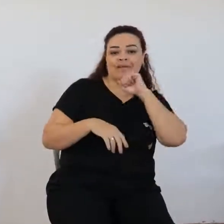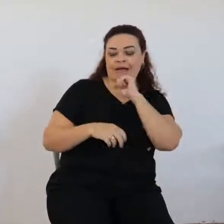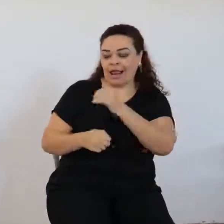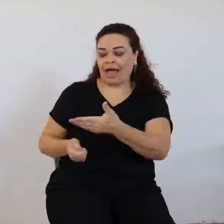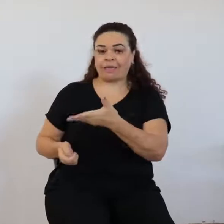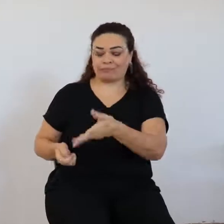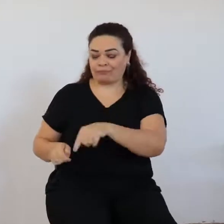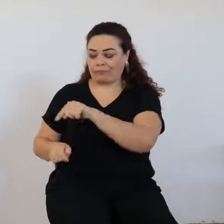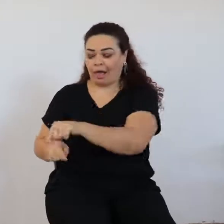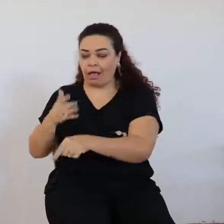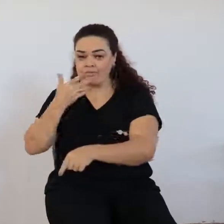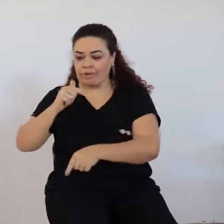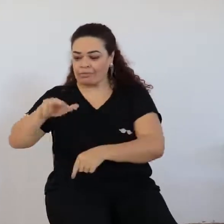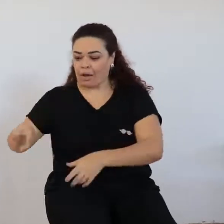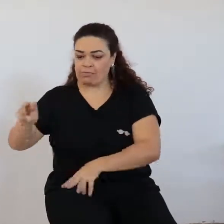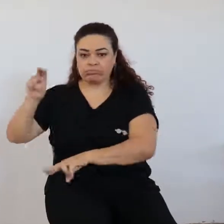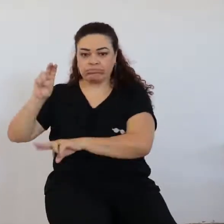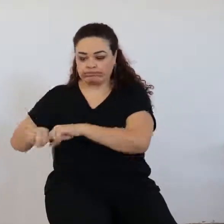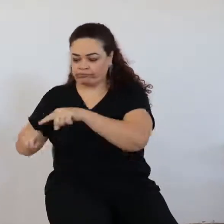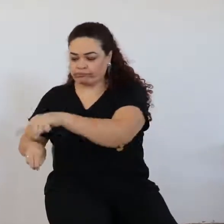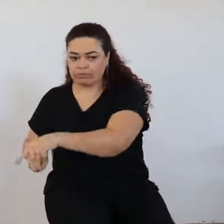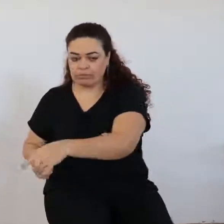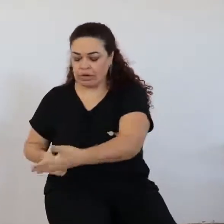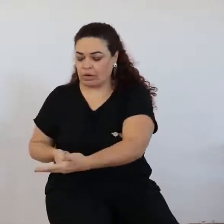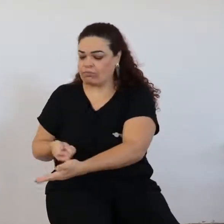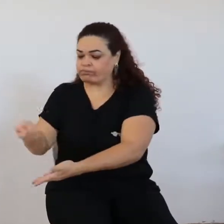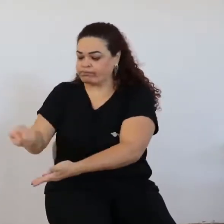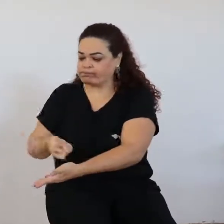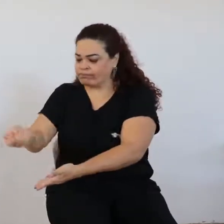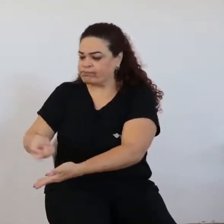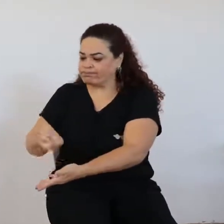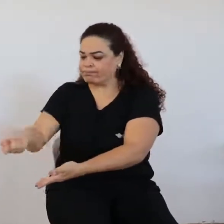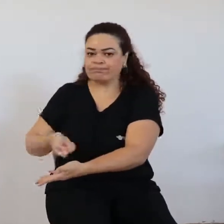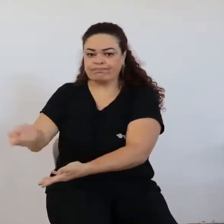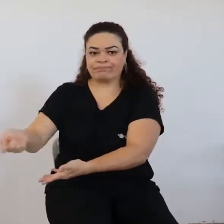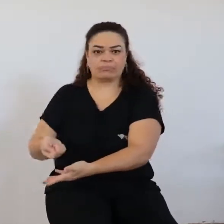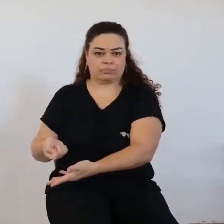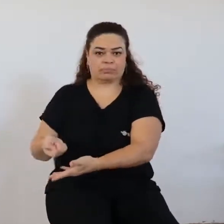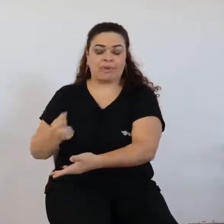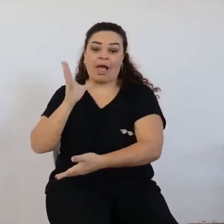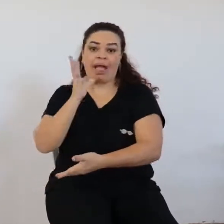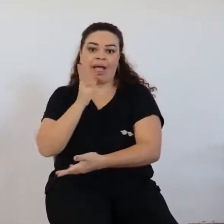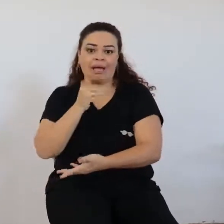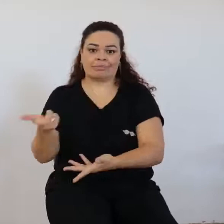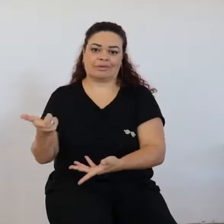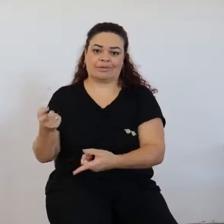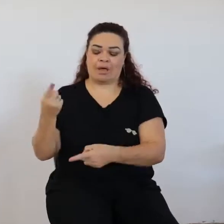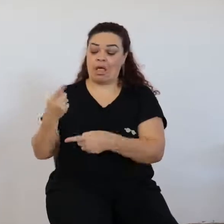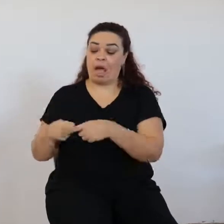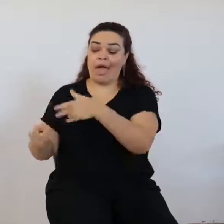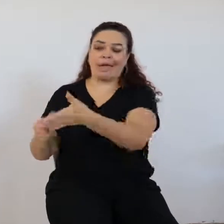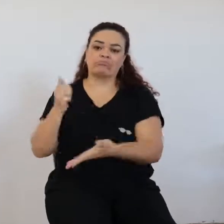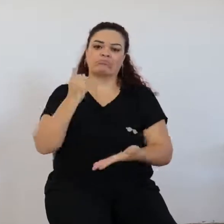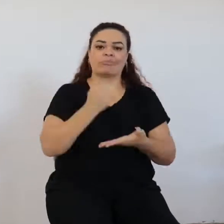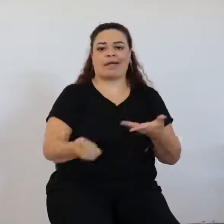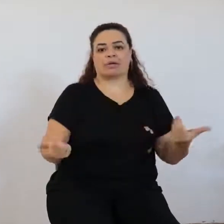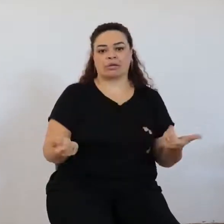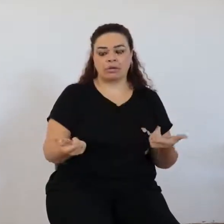que entender a importância que esse momento tem para a criança, que é um momento de aprendizagem, porque ela